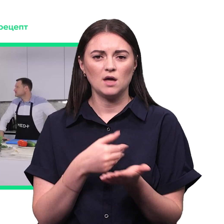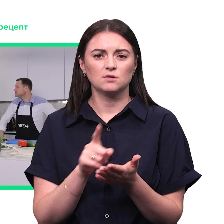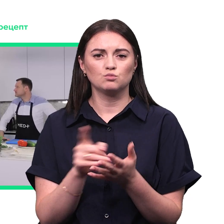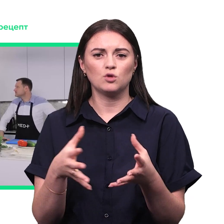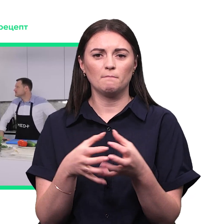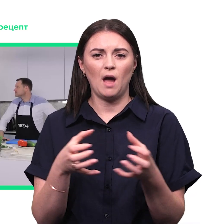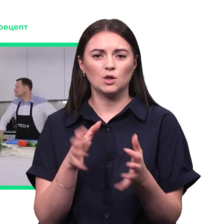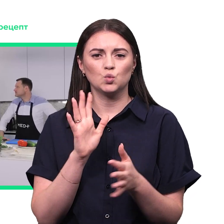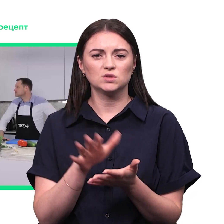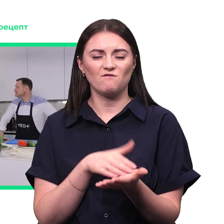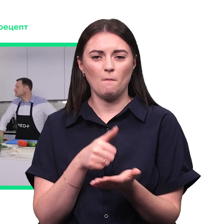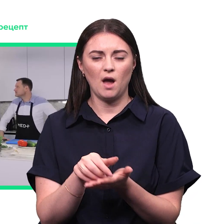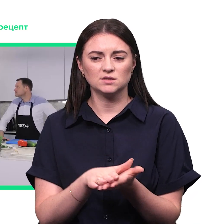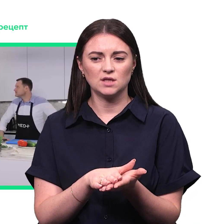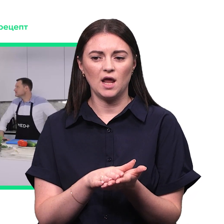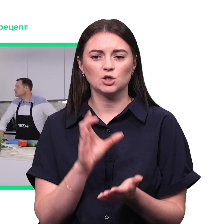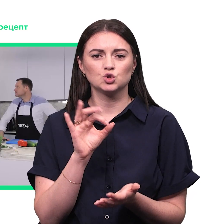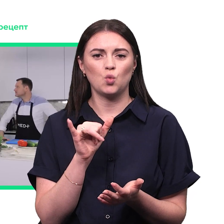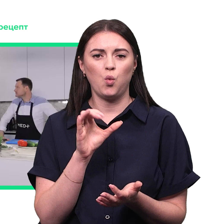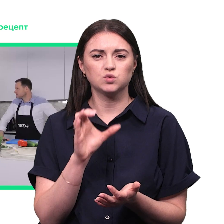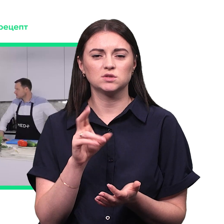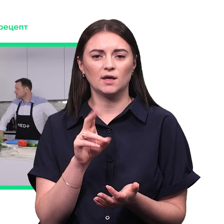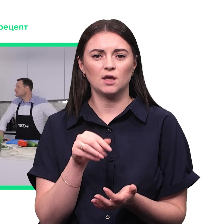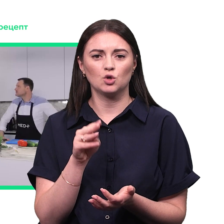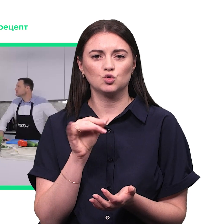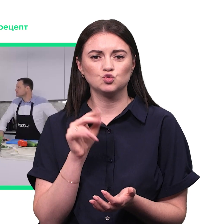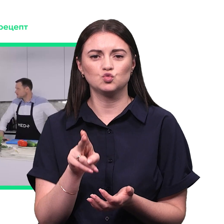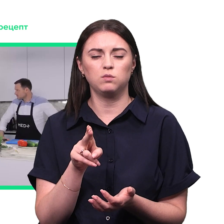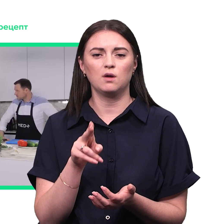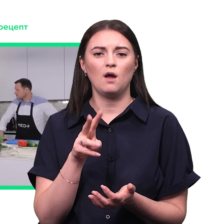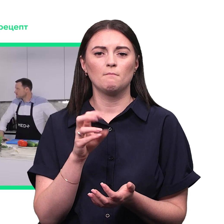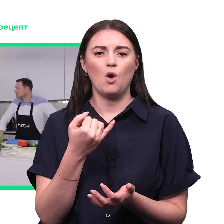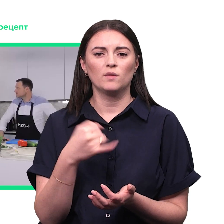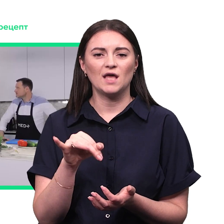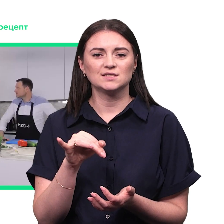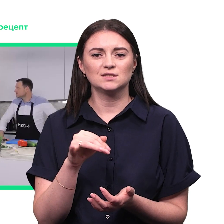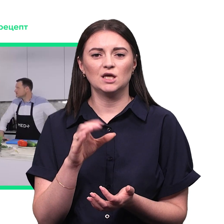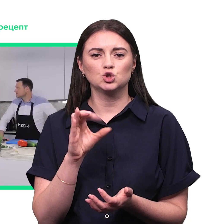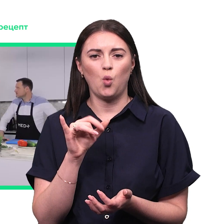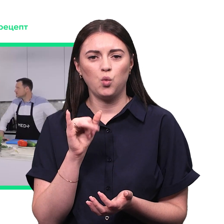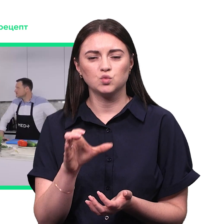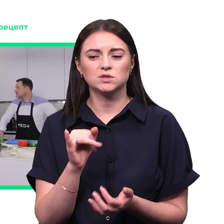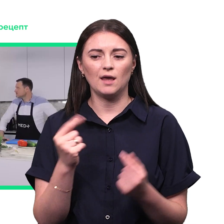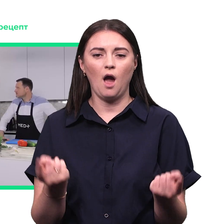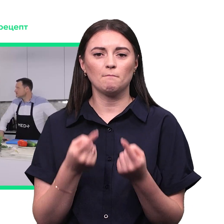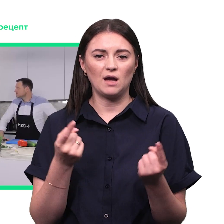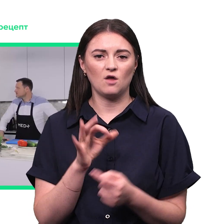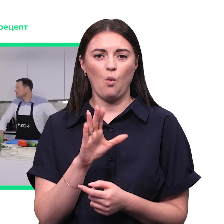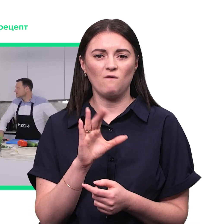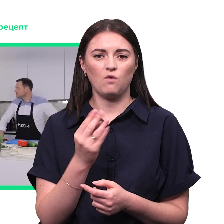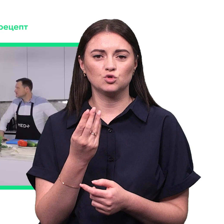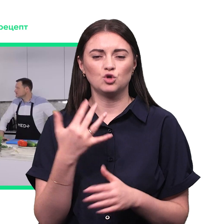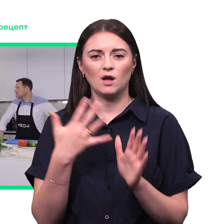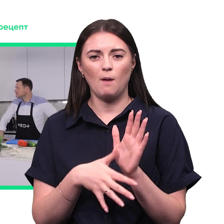маринуется в масле. Соус кетчуп, майонезный соус. И обыкновенные овощи, там